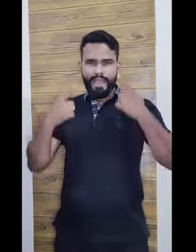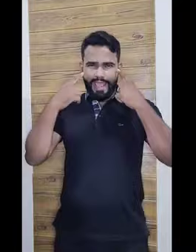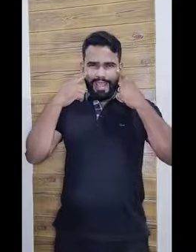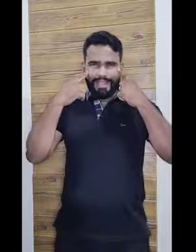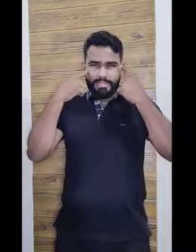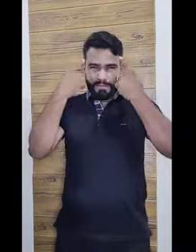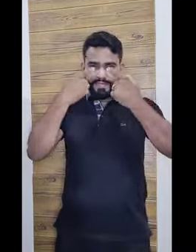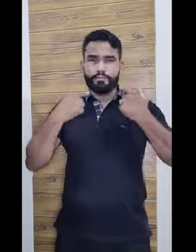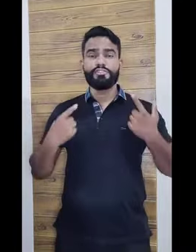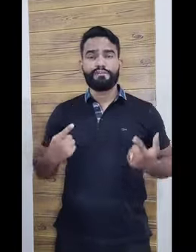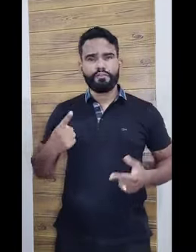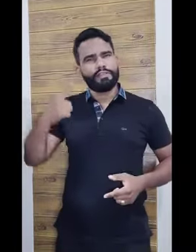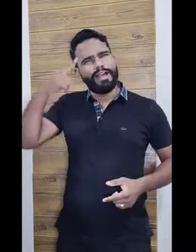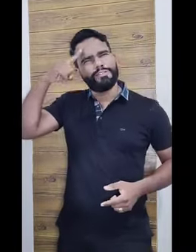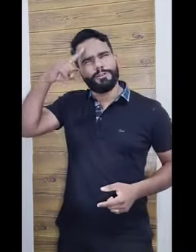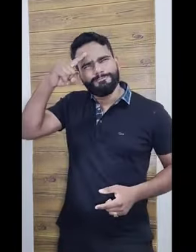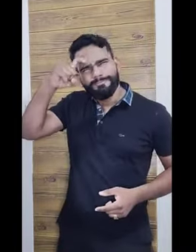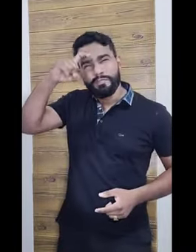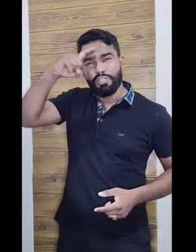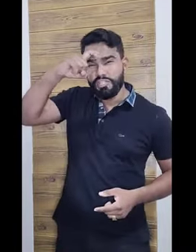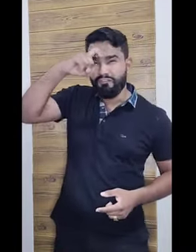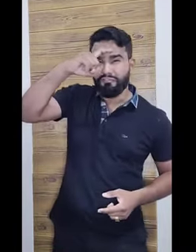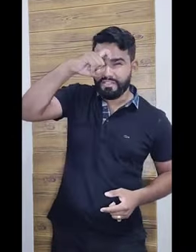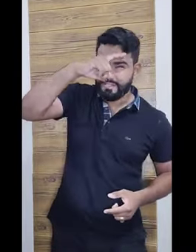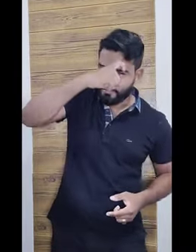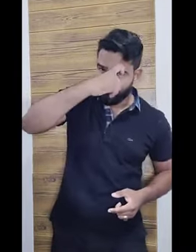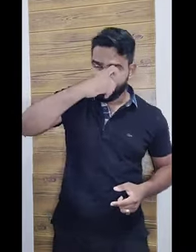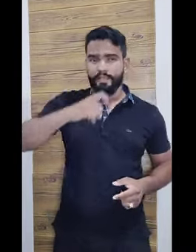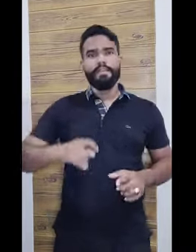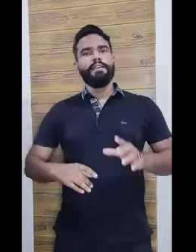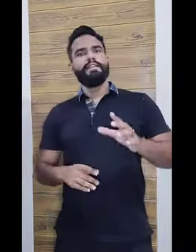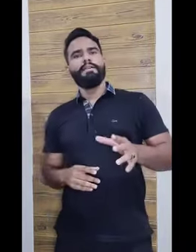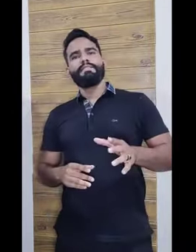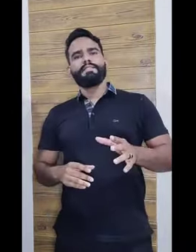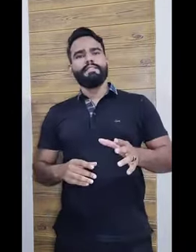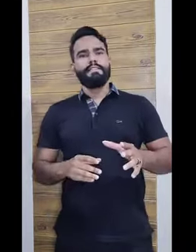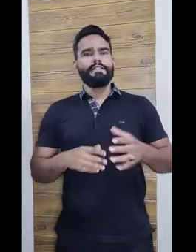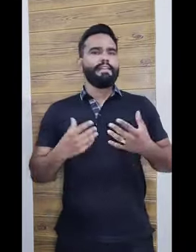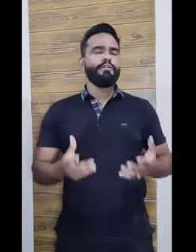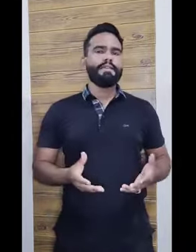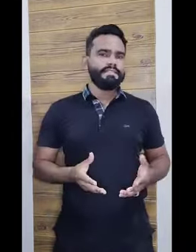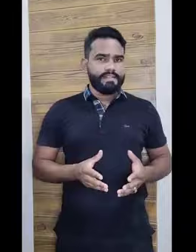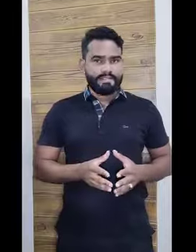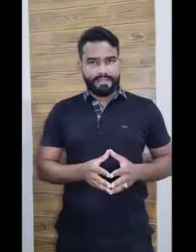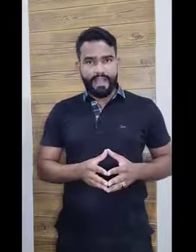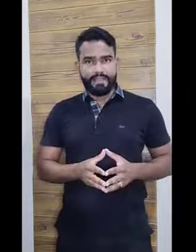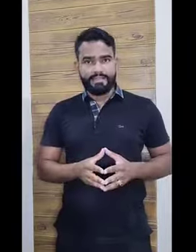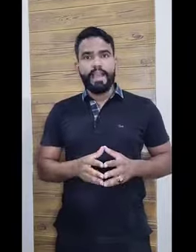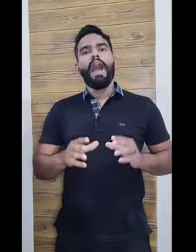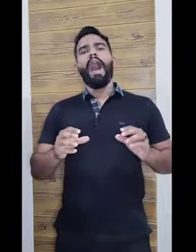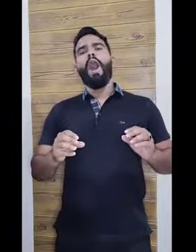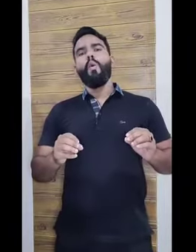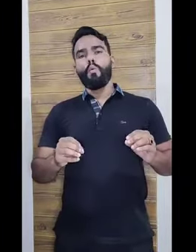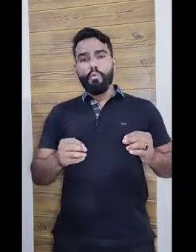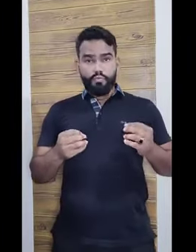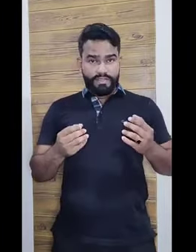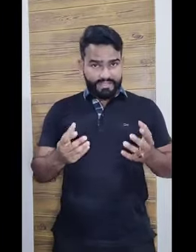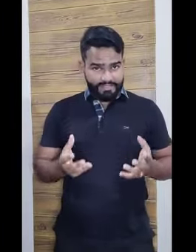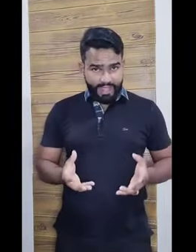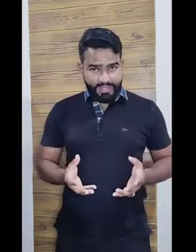É aquela expressão de dificuldade. Ó. Difícil. Lembre-se, na língua brasileira de sinais, alguns